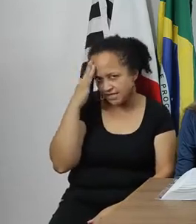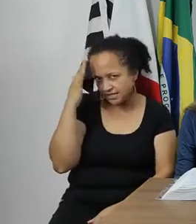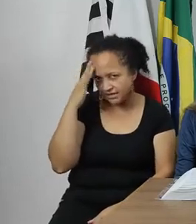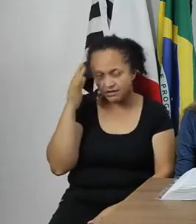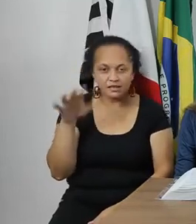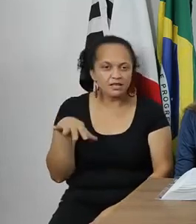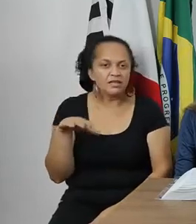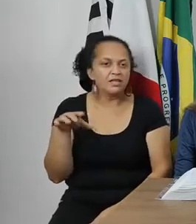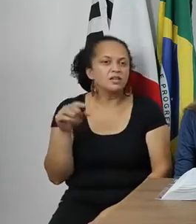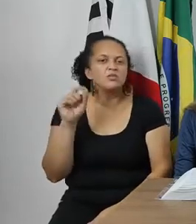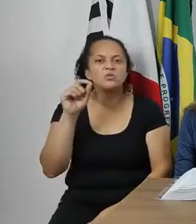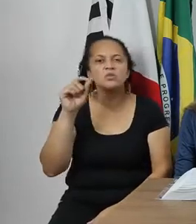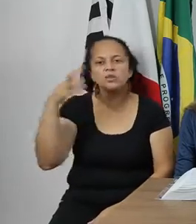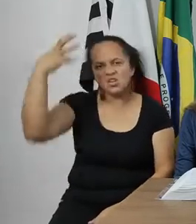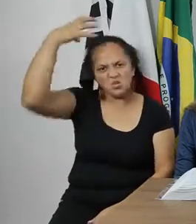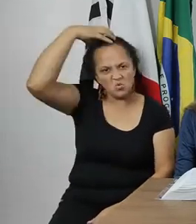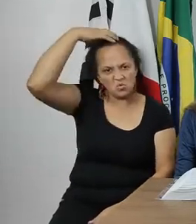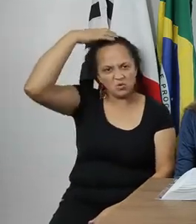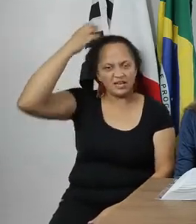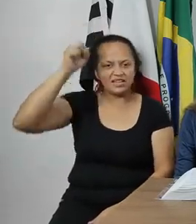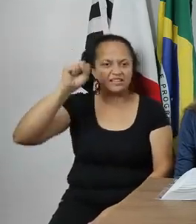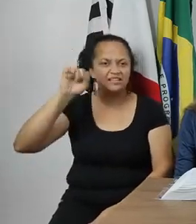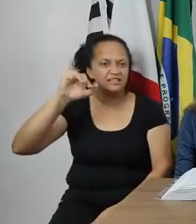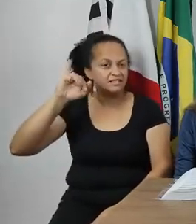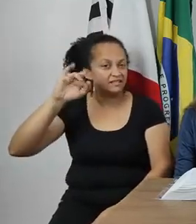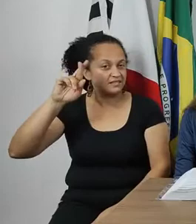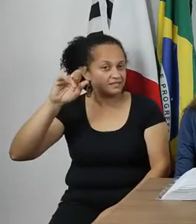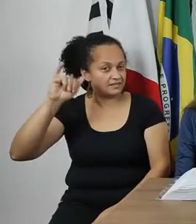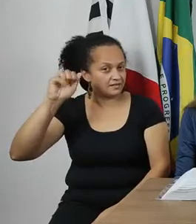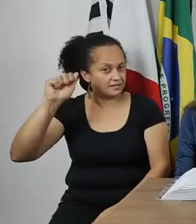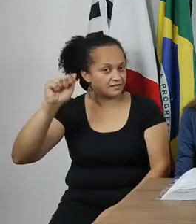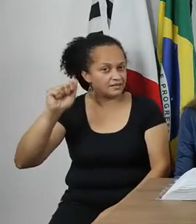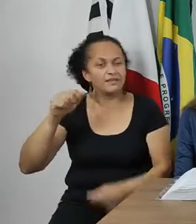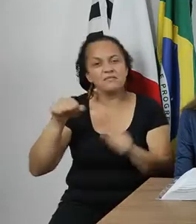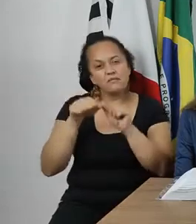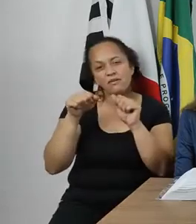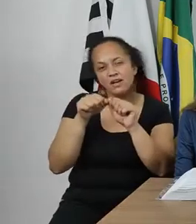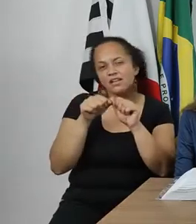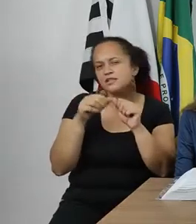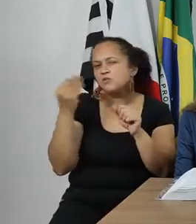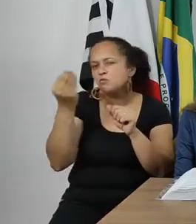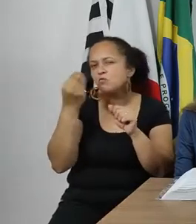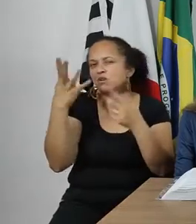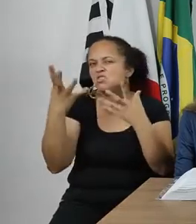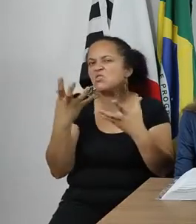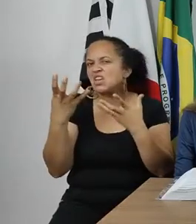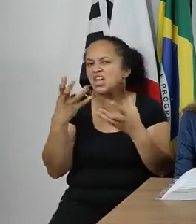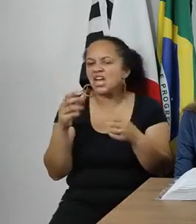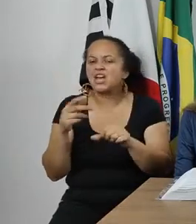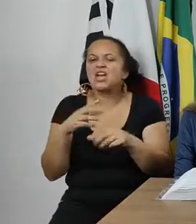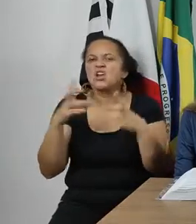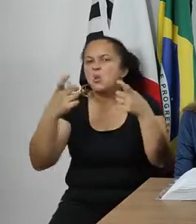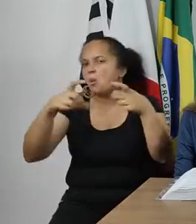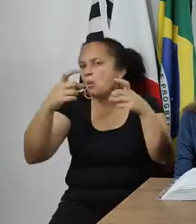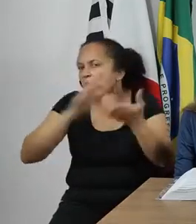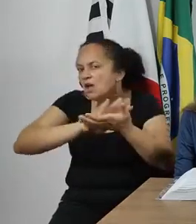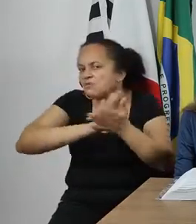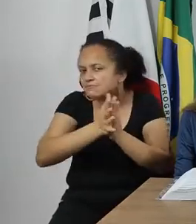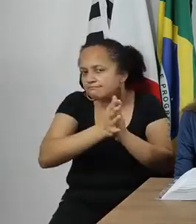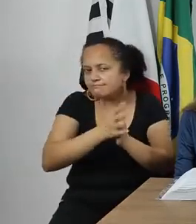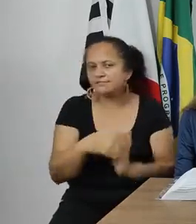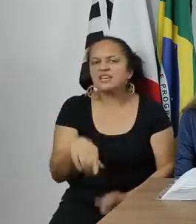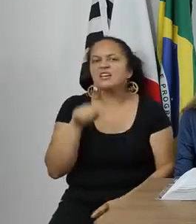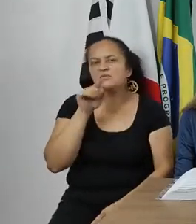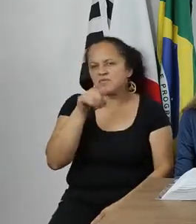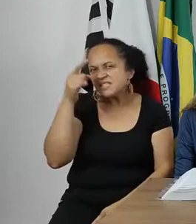assírio faz com qualquer país que ele resolve destruir? Por acaso você pensa que